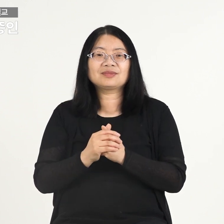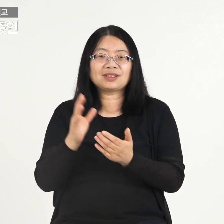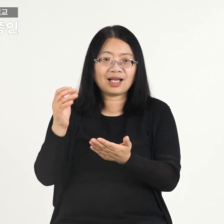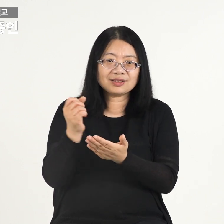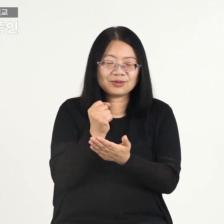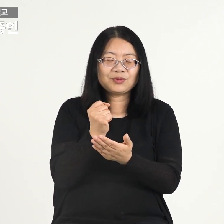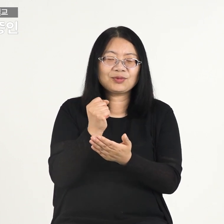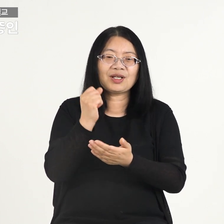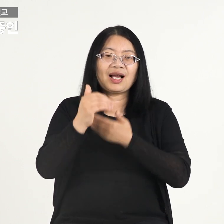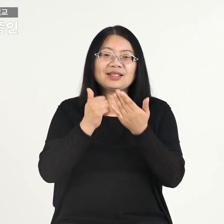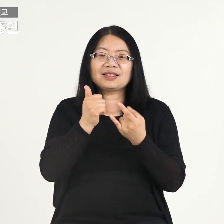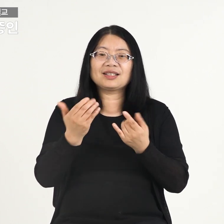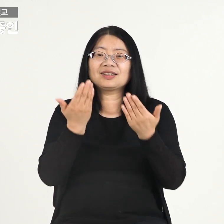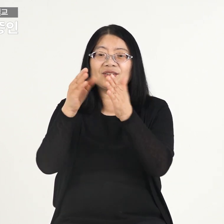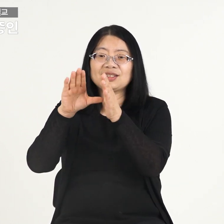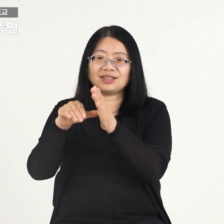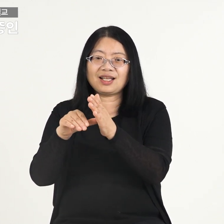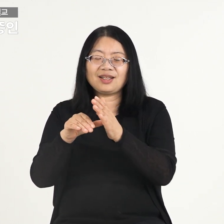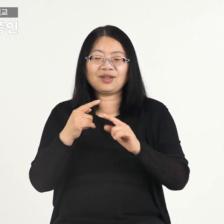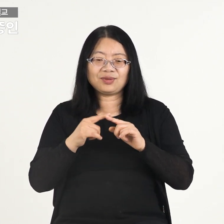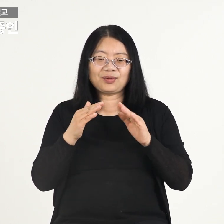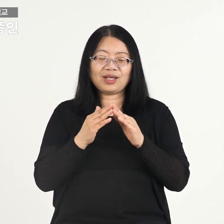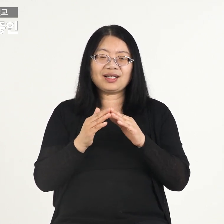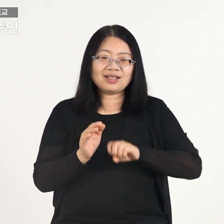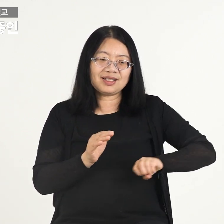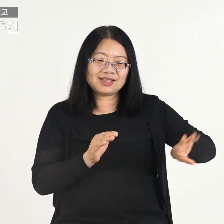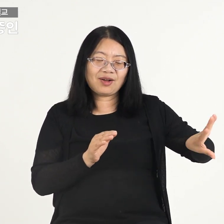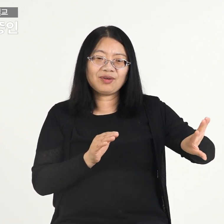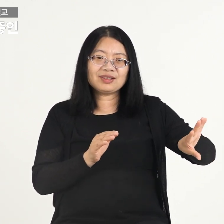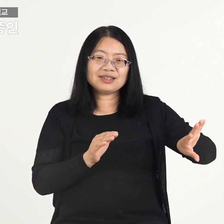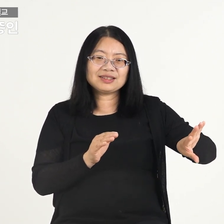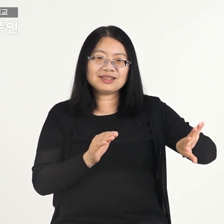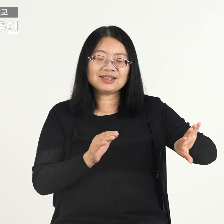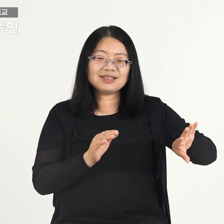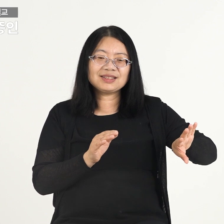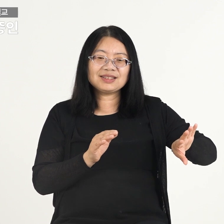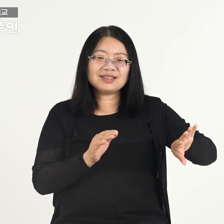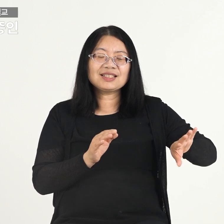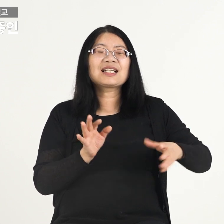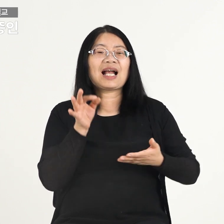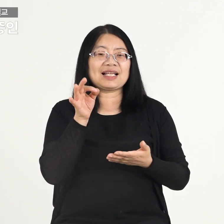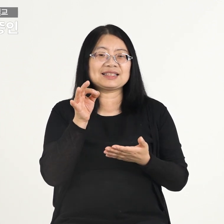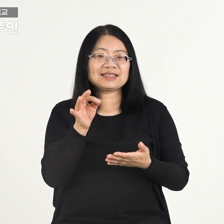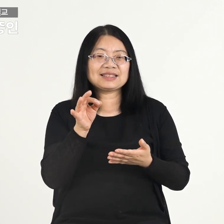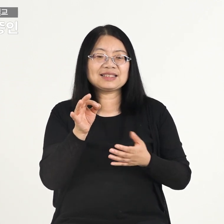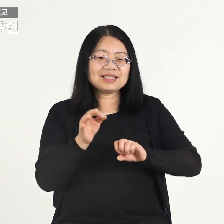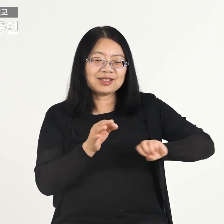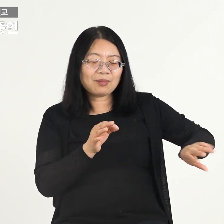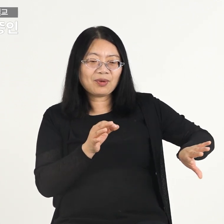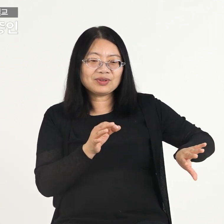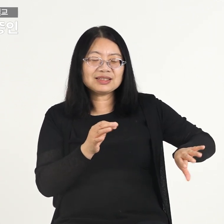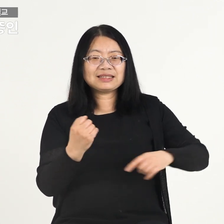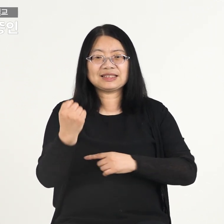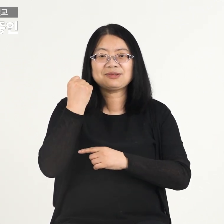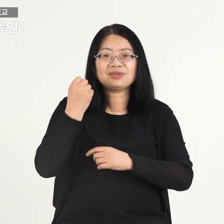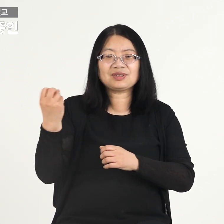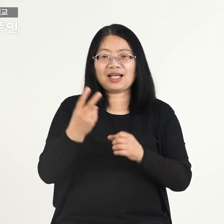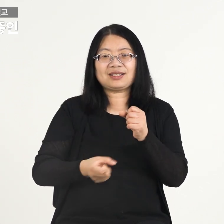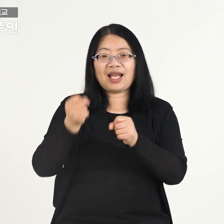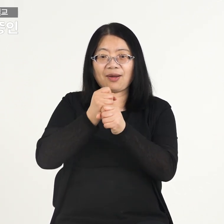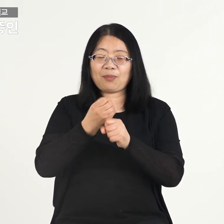교회는 잃어버린 가치, 잃어버린 매력을 회복할 수 있는 겁니다. 믿습니까?